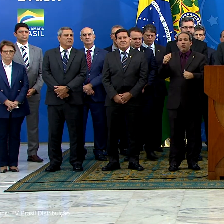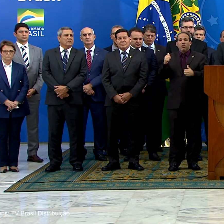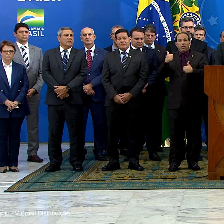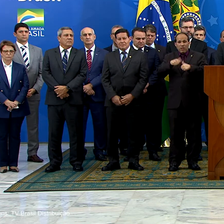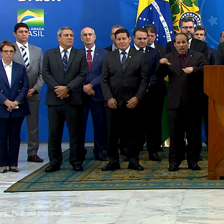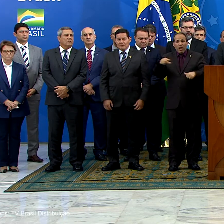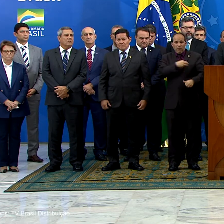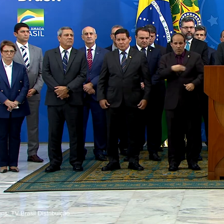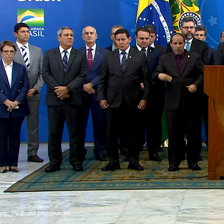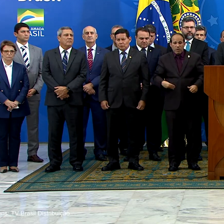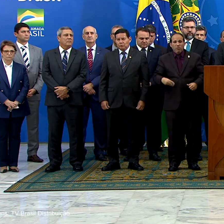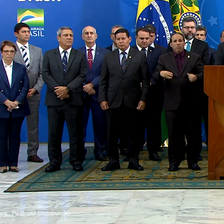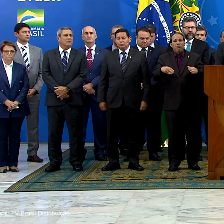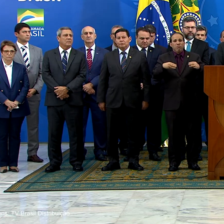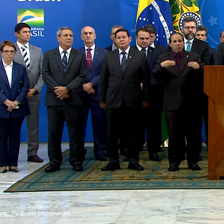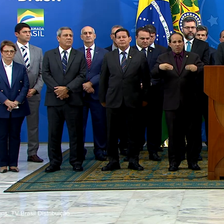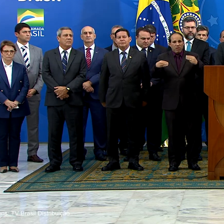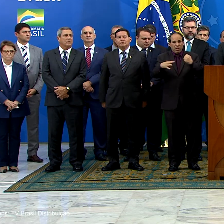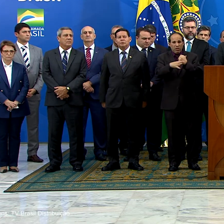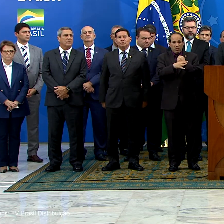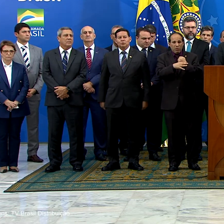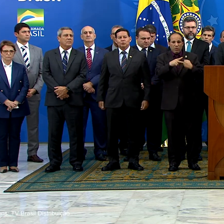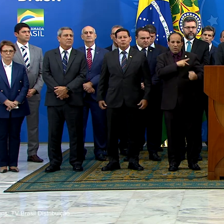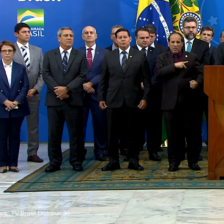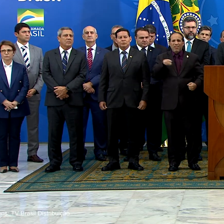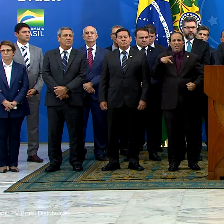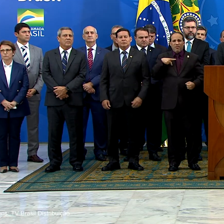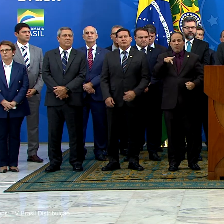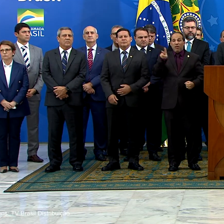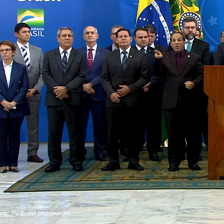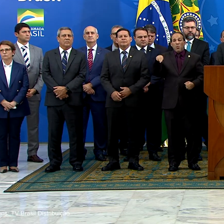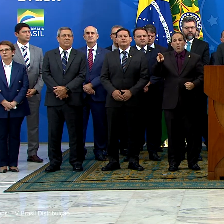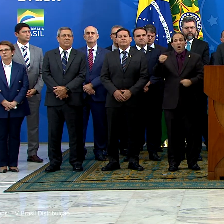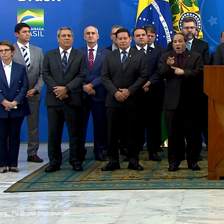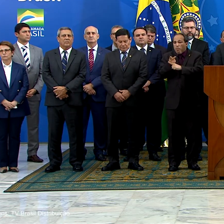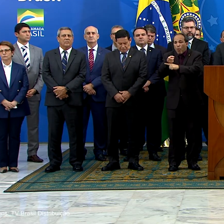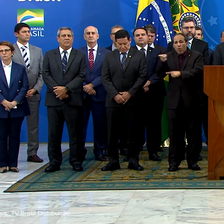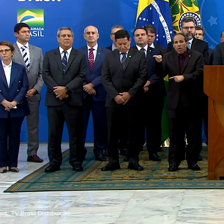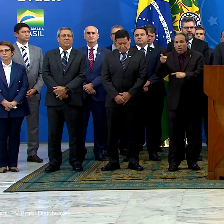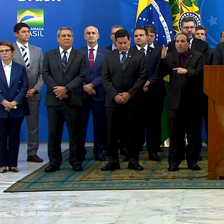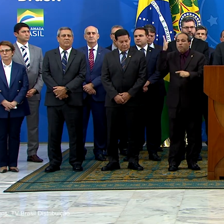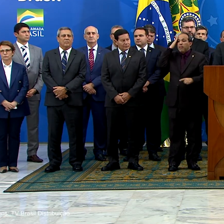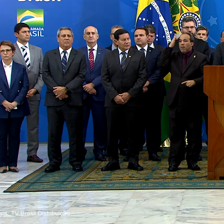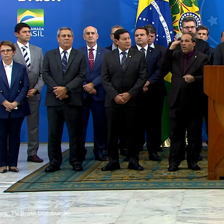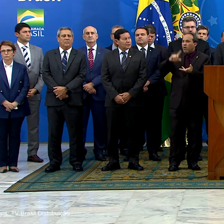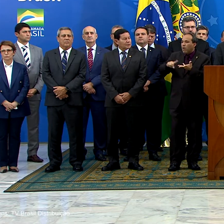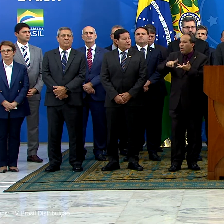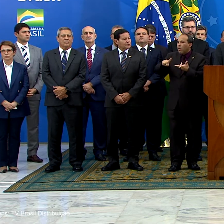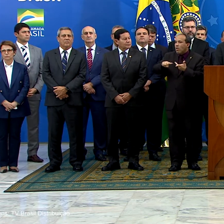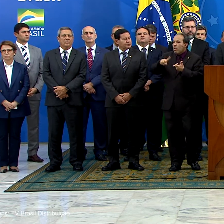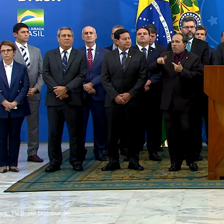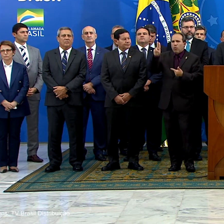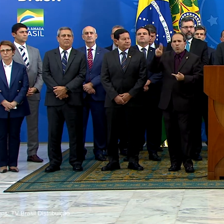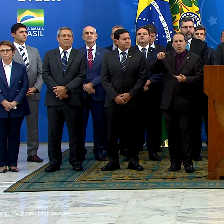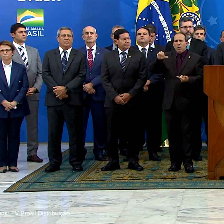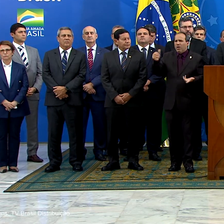jamais lhe procurei para interferir nas investigações que estavam sendo realizadas